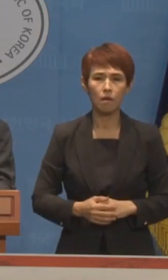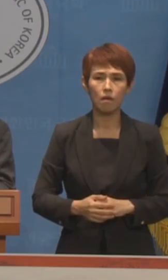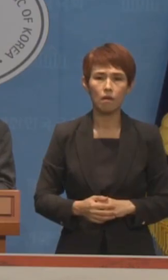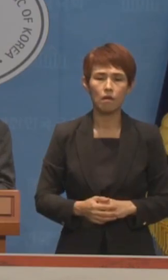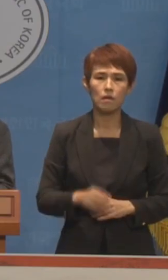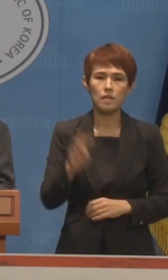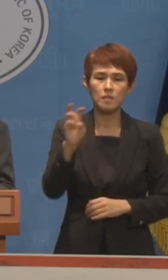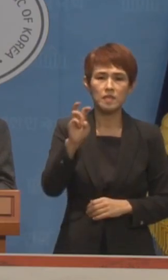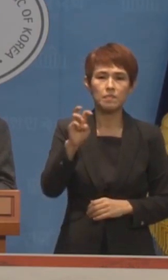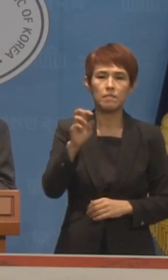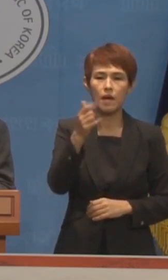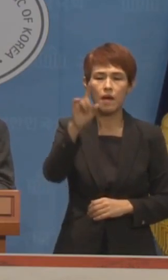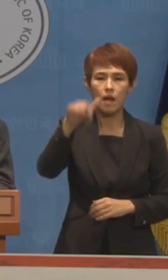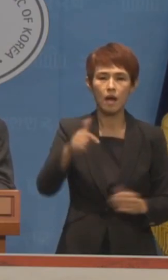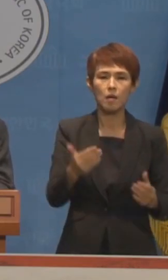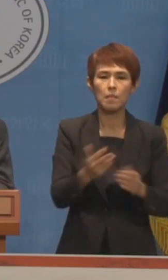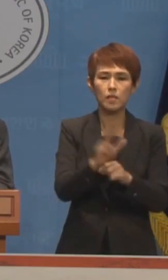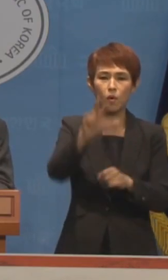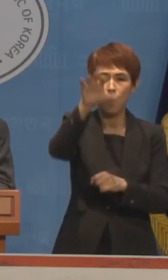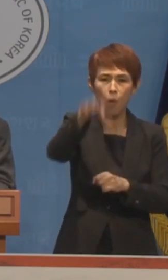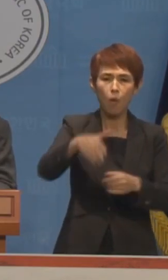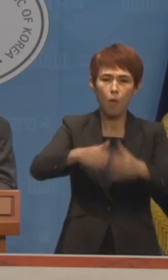핵발전소가 운영되게 됩니다.